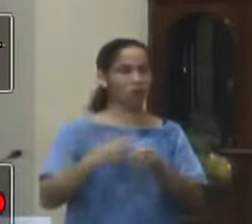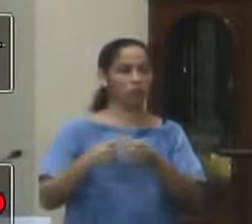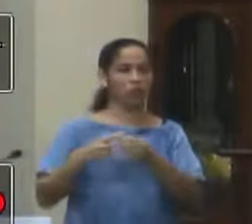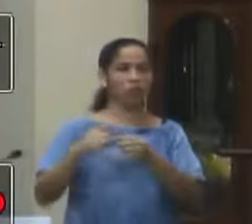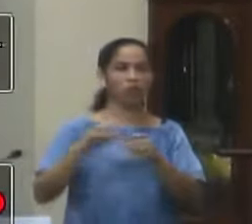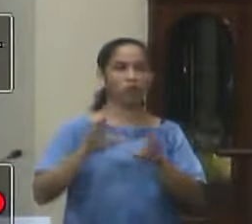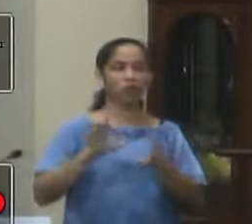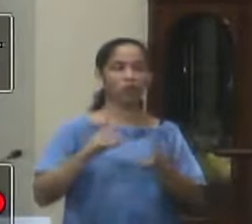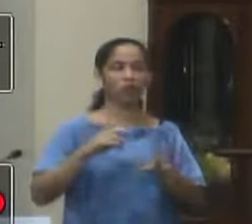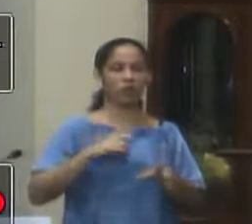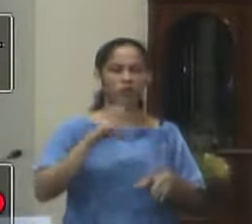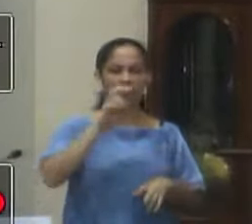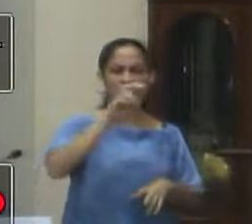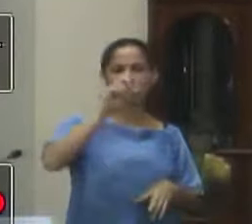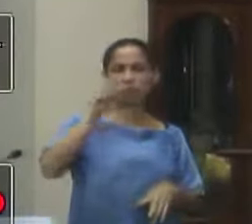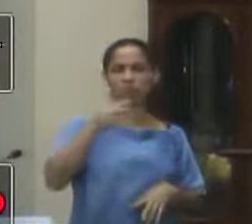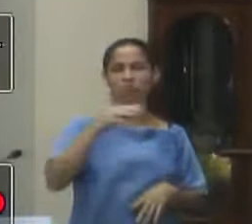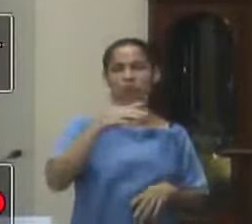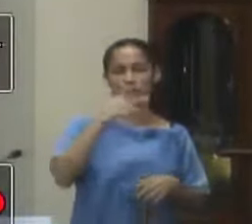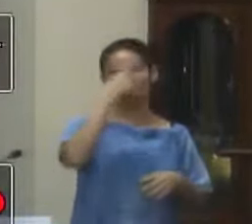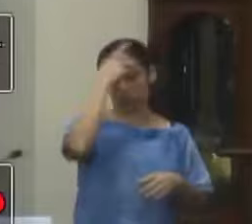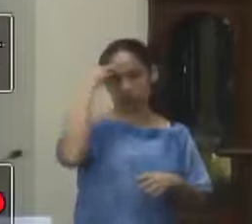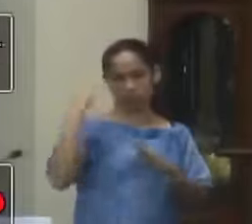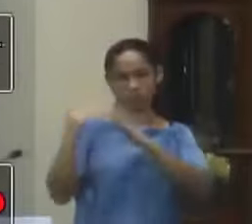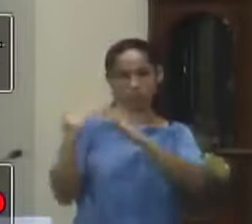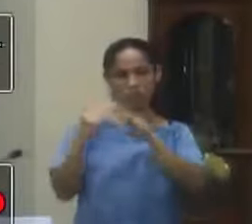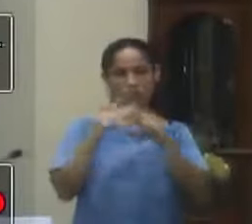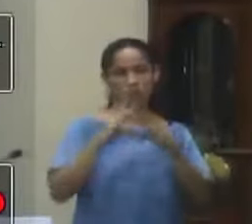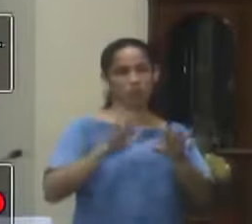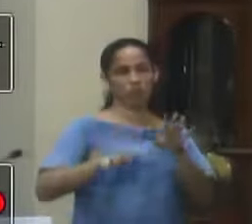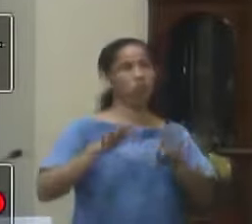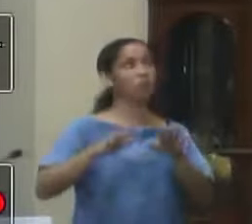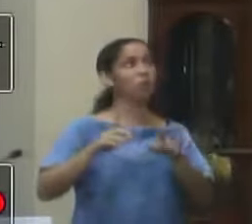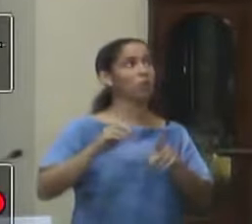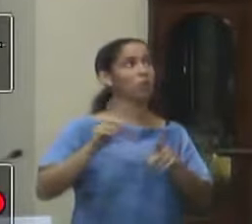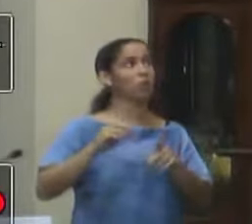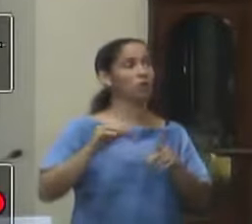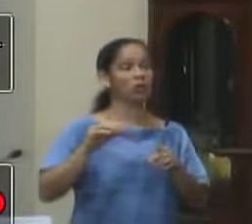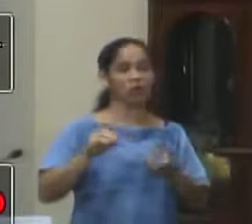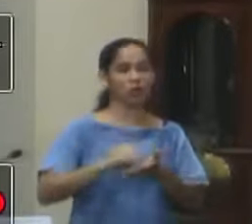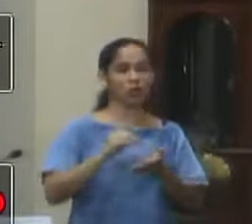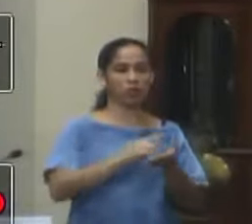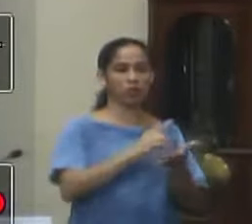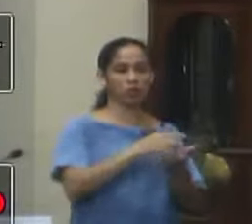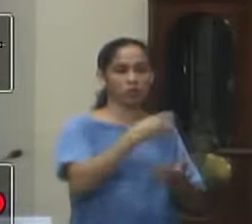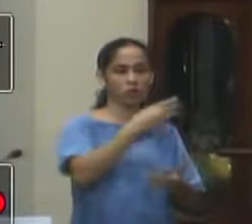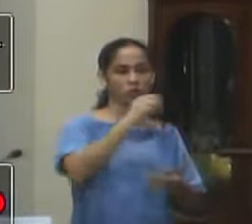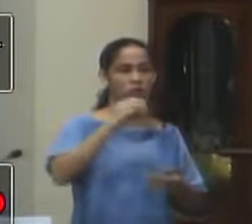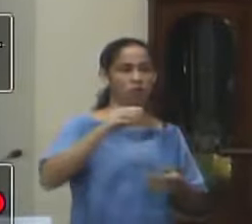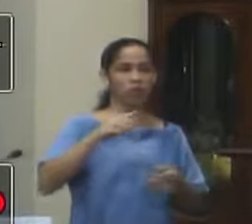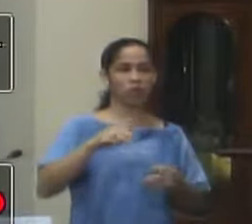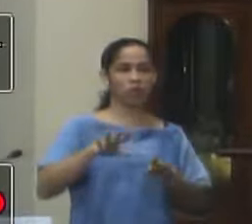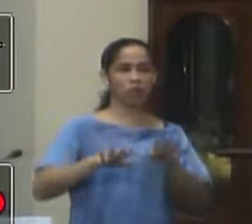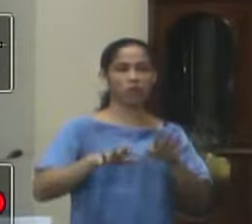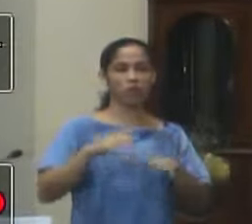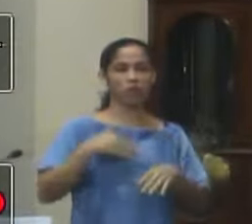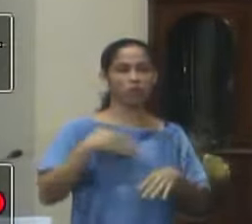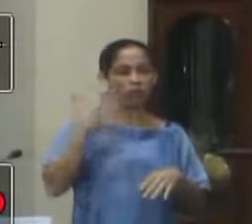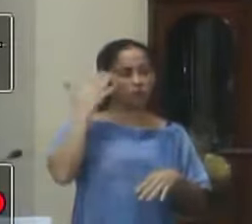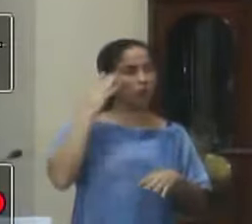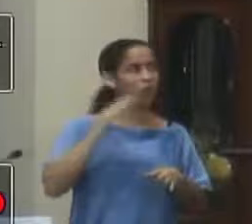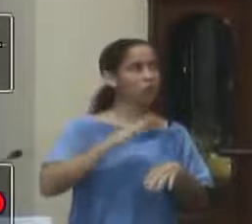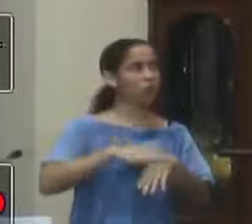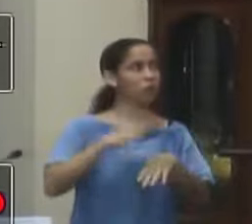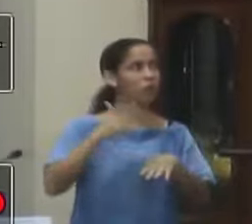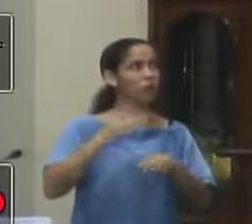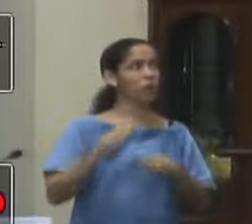habitantes, um abaixo-assinado com 300 assinaturas, não quer representar o distrito. Sinto que acho que ainda falta muito